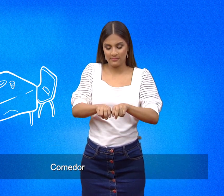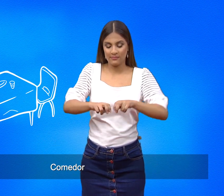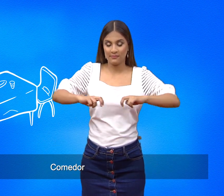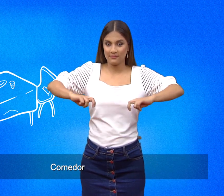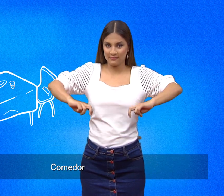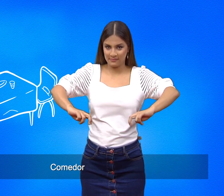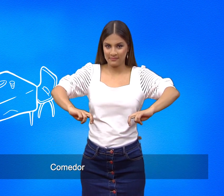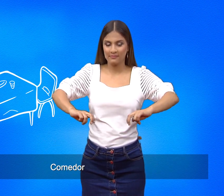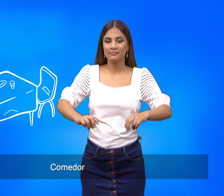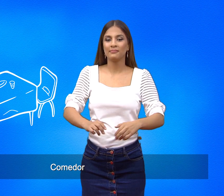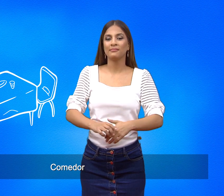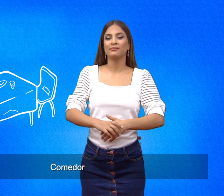comedor